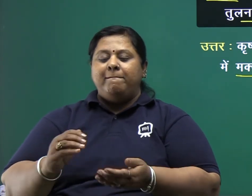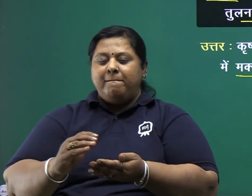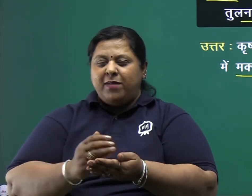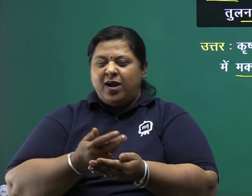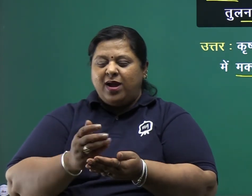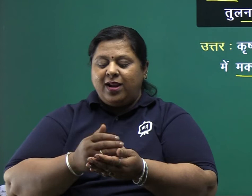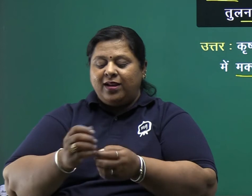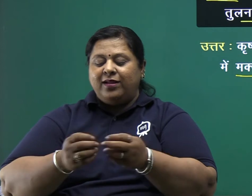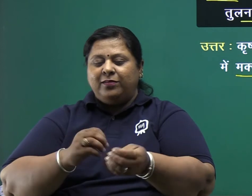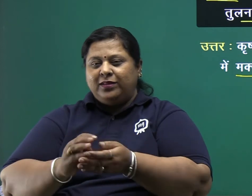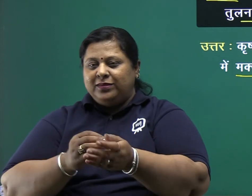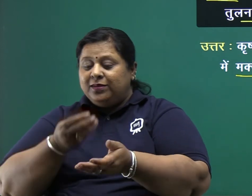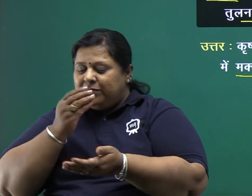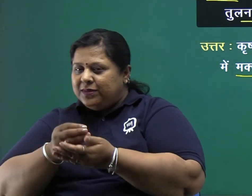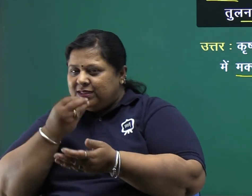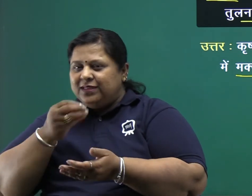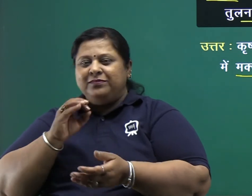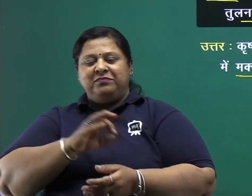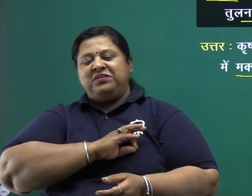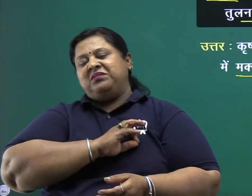मक्खन पसंद था।